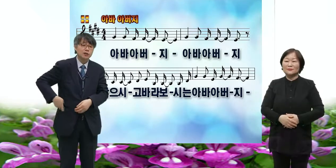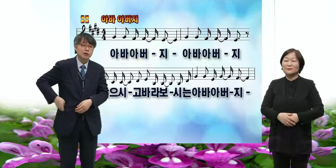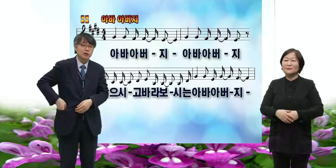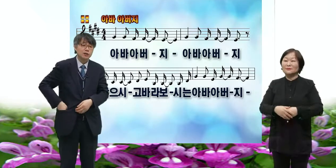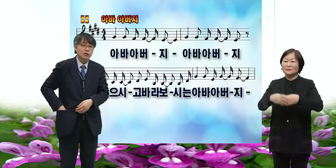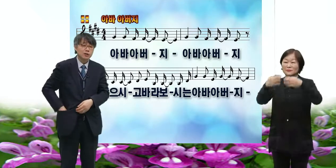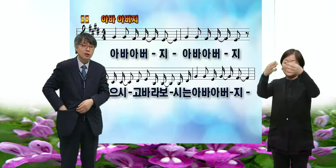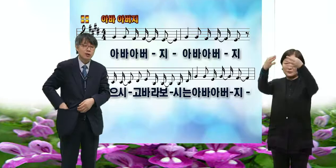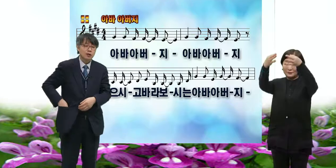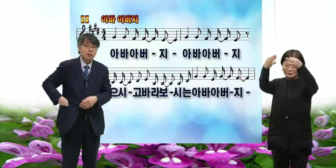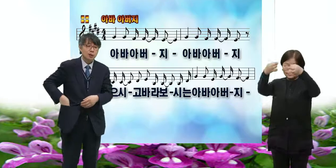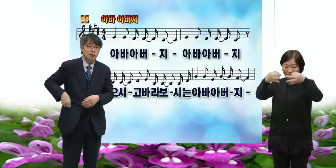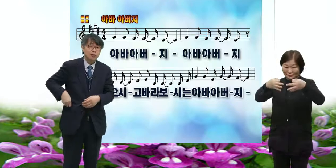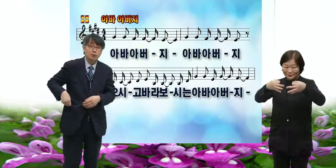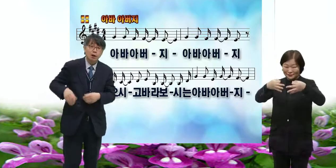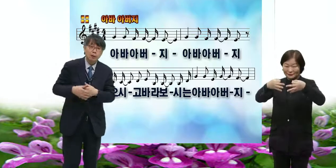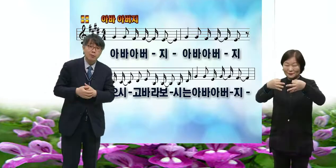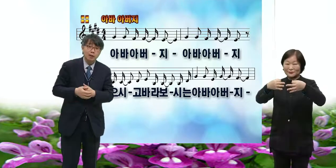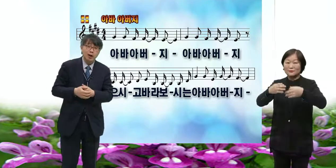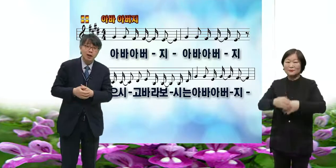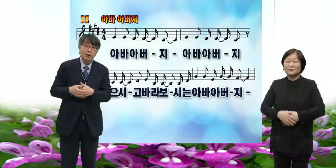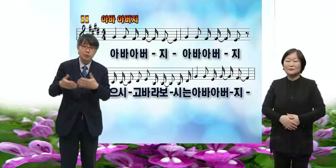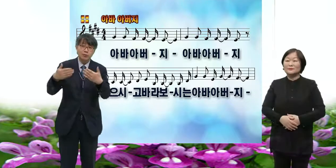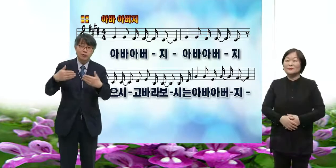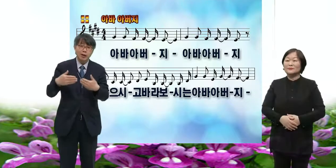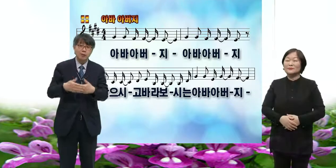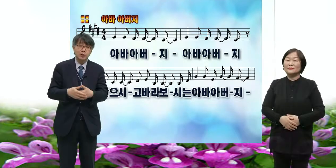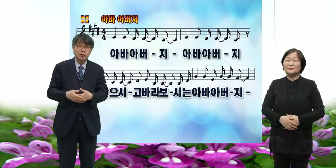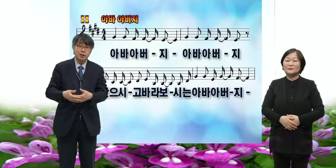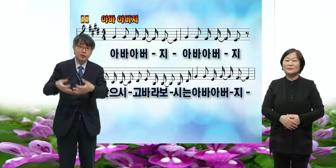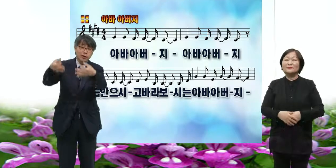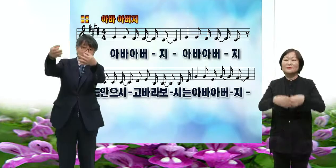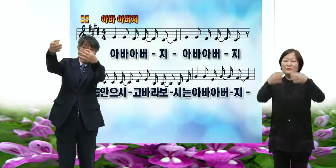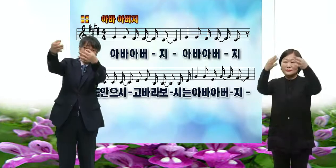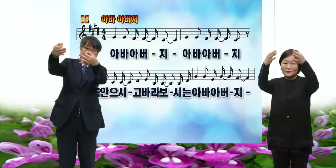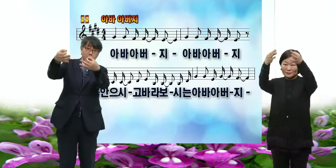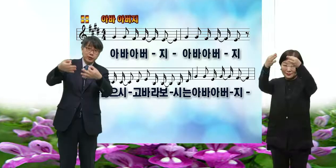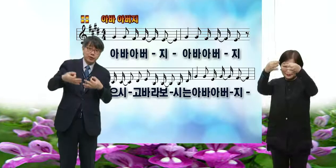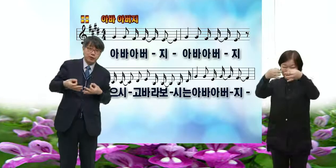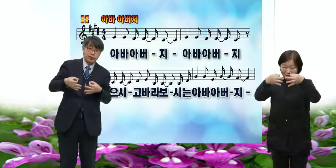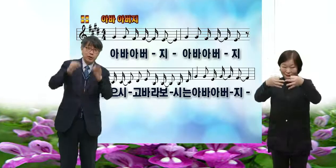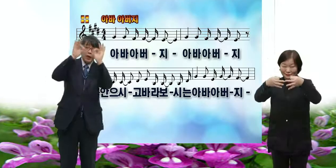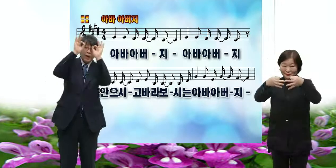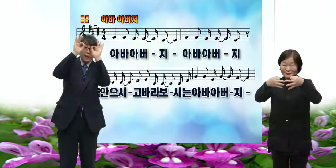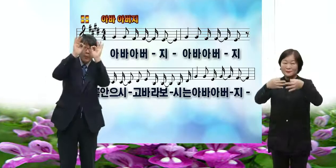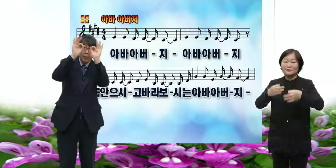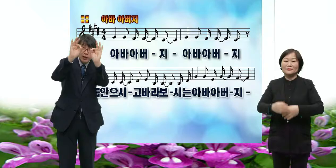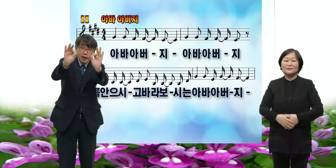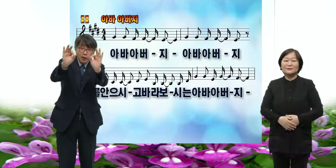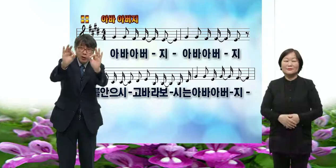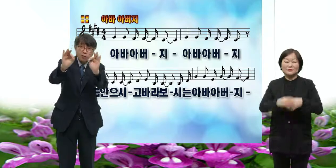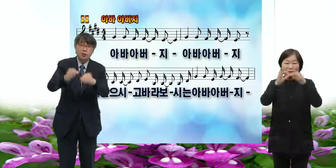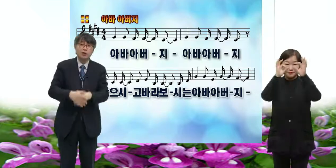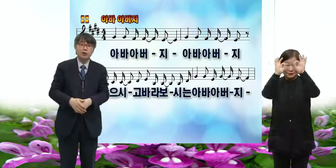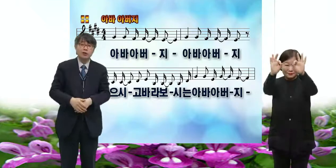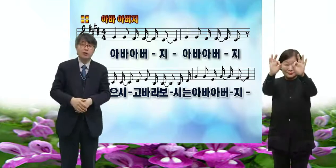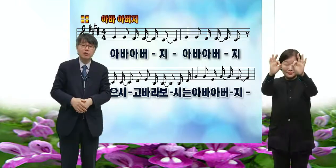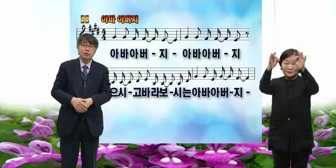건 누가 바라봐요? 하나님께서 우리를 바라보시는 거잖아요. 이렇게 보시는 거예요. 이게 보는 거잖아요.